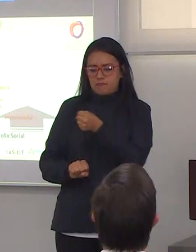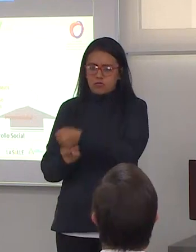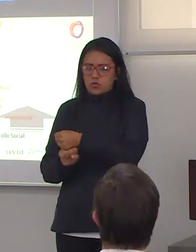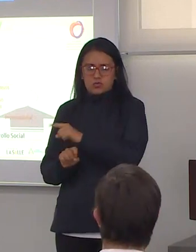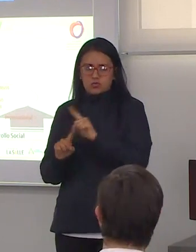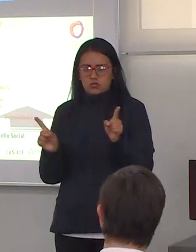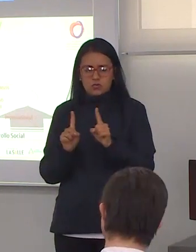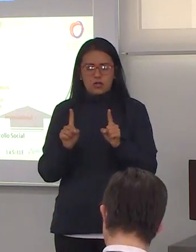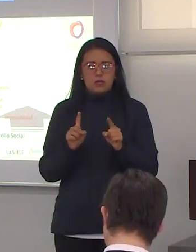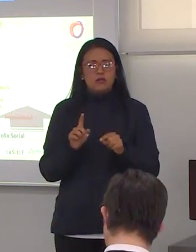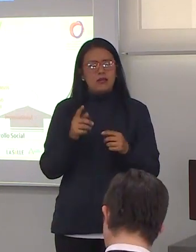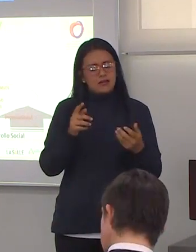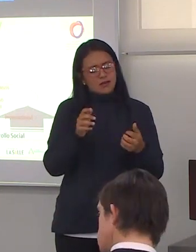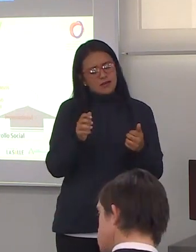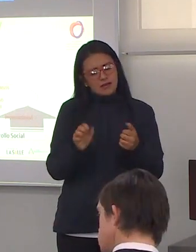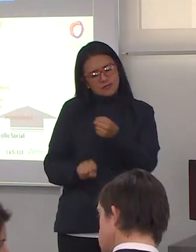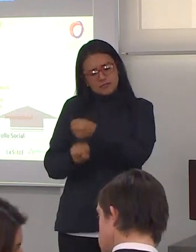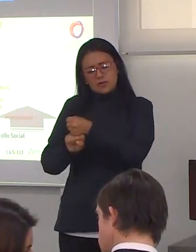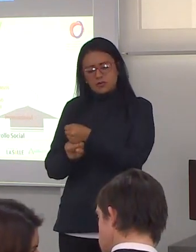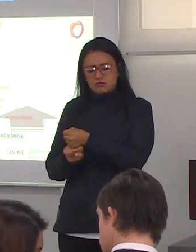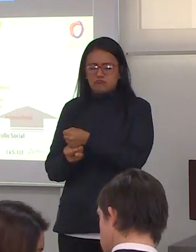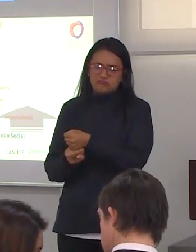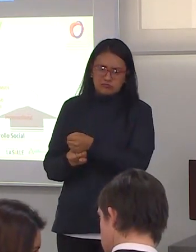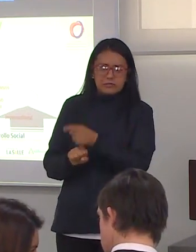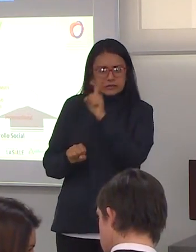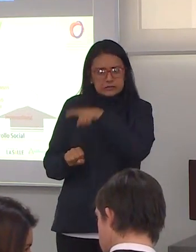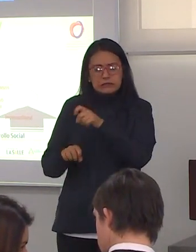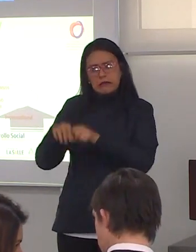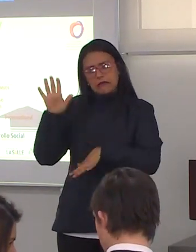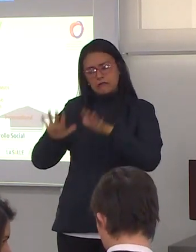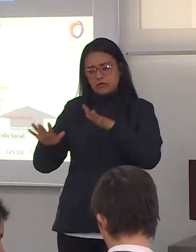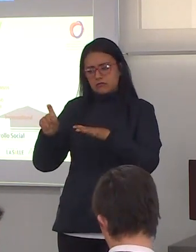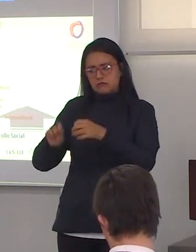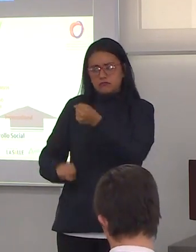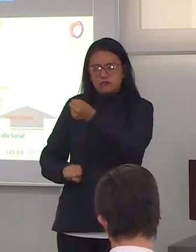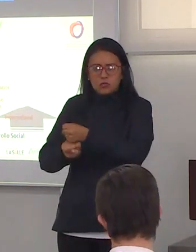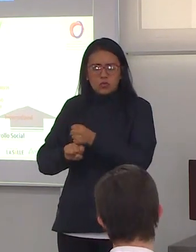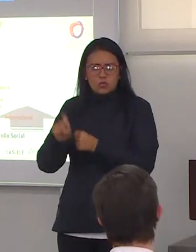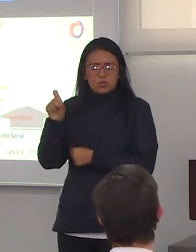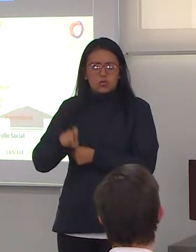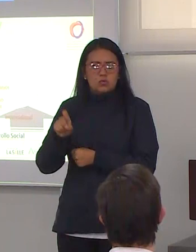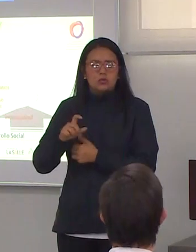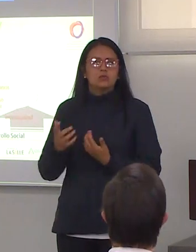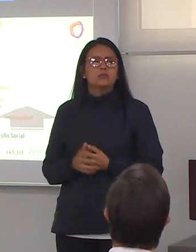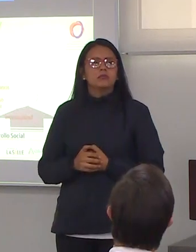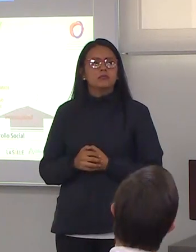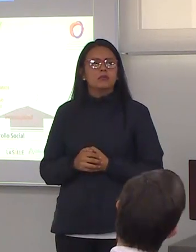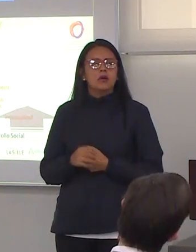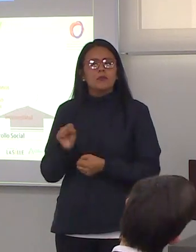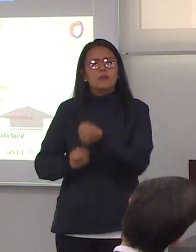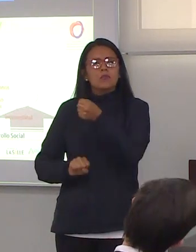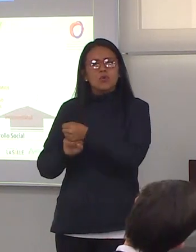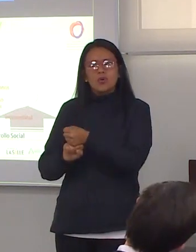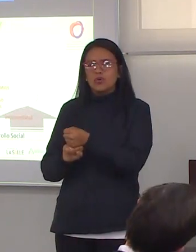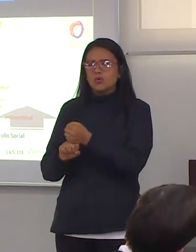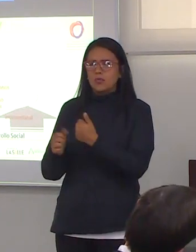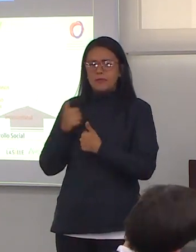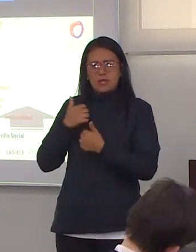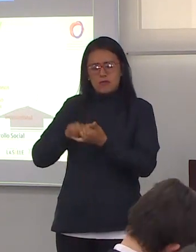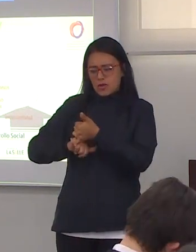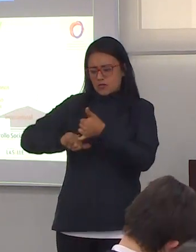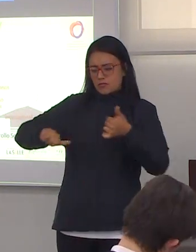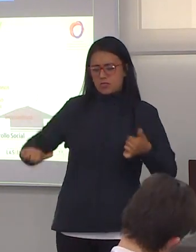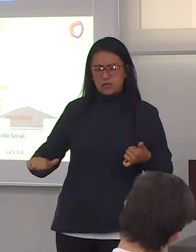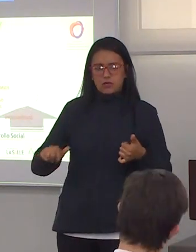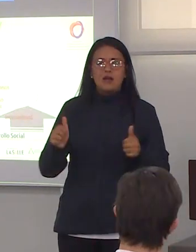nosotros diferenciamos que el apoyo claro se necesita en algunos momentos y el apoyo digamos no genera tanta autonomía e